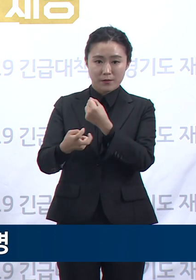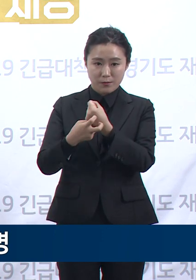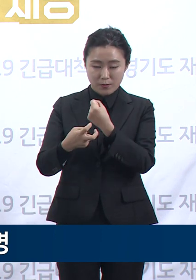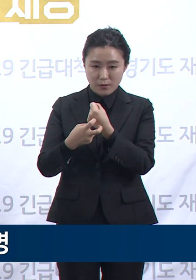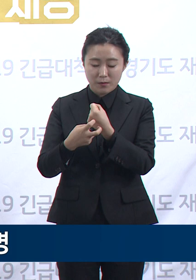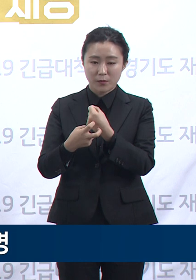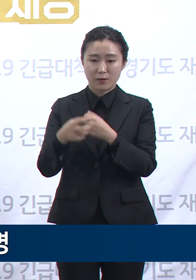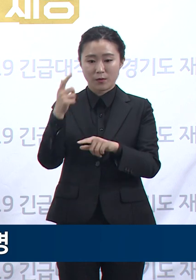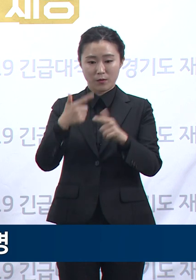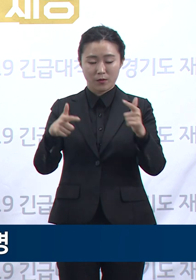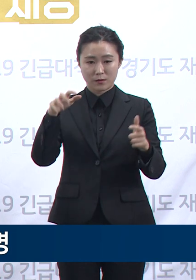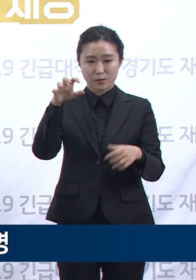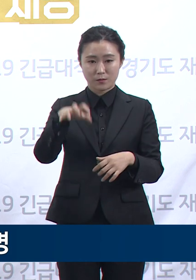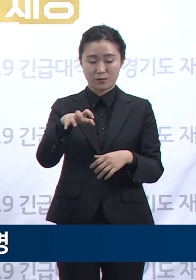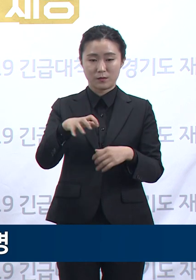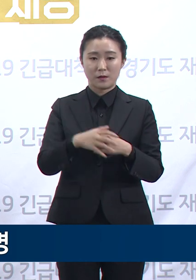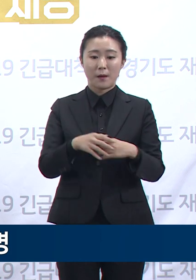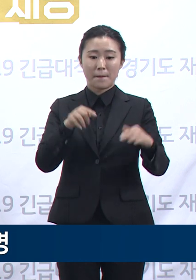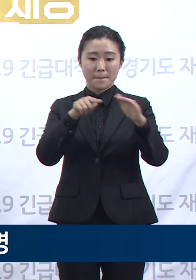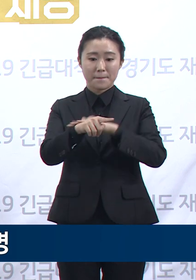및 수동 감시 중입니다.